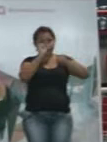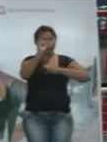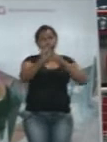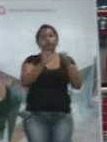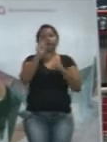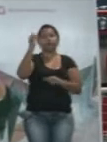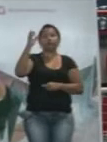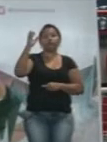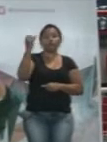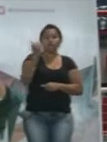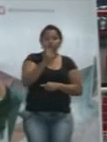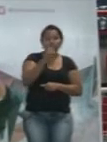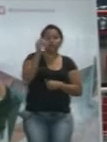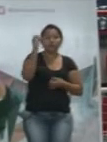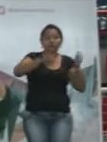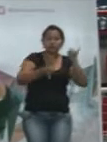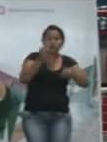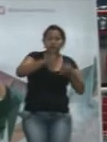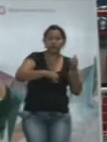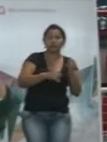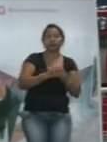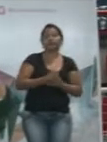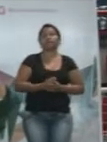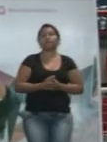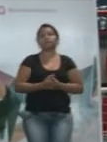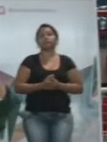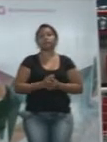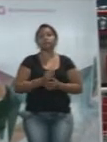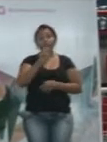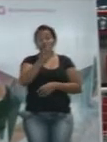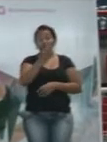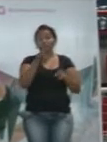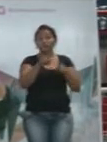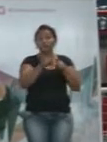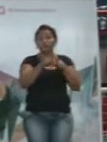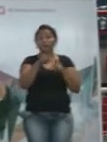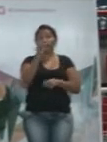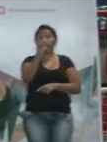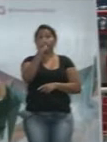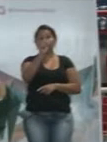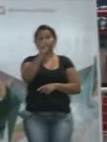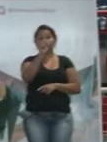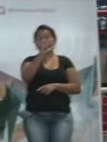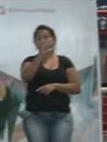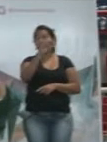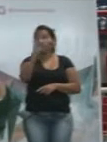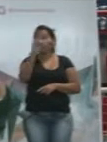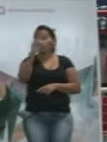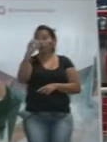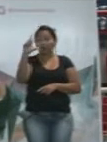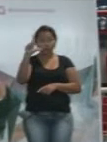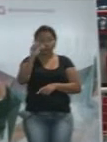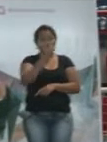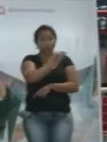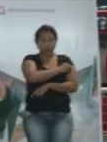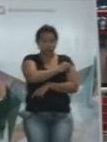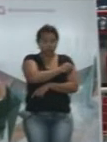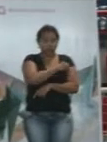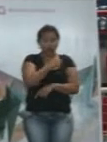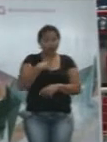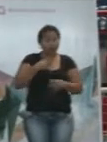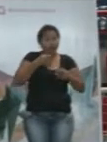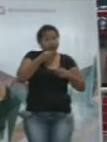O carro funciona. O álcool, ele consegue ter essa função. Ele aumenta um pouco essa resistência